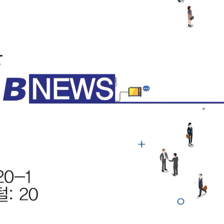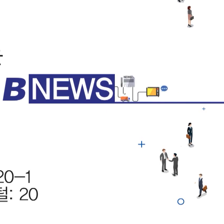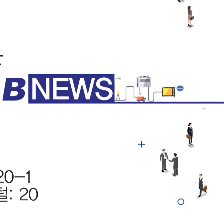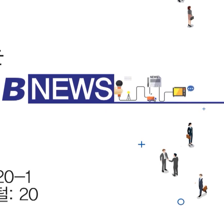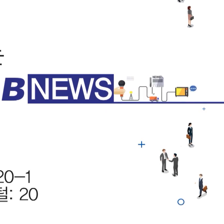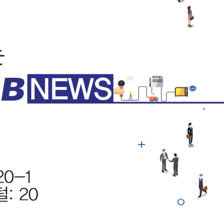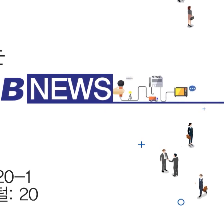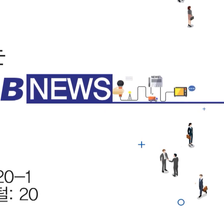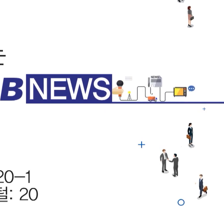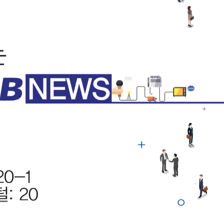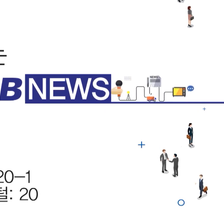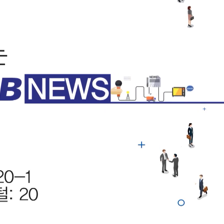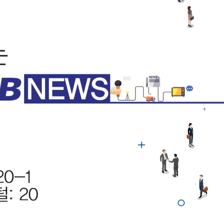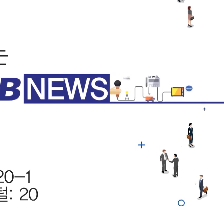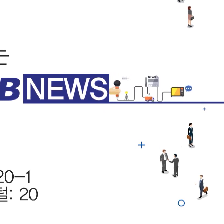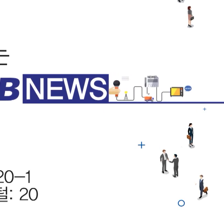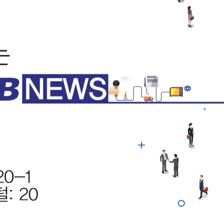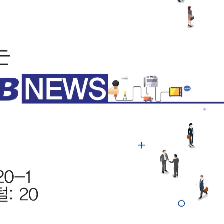wr